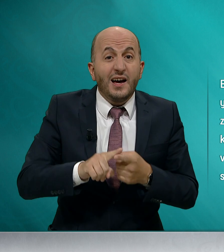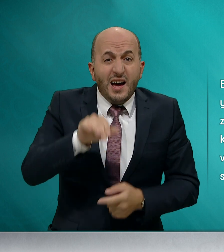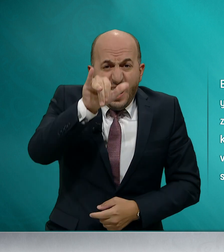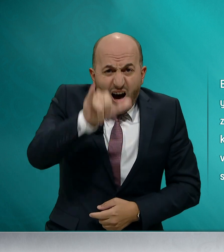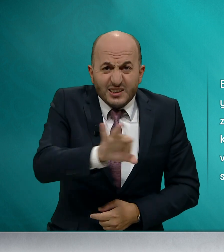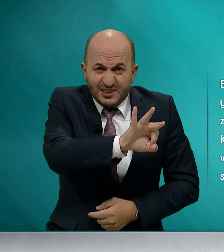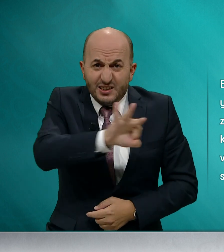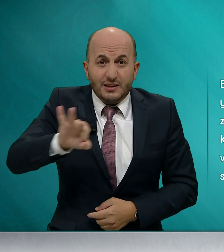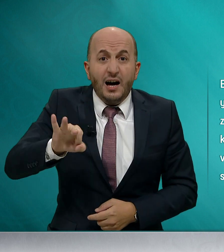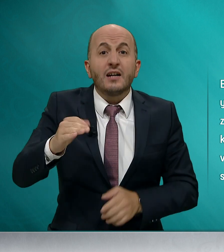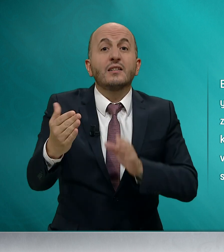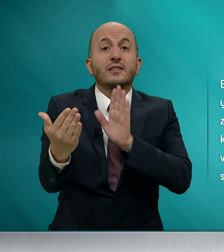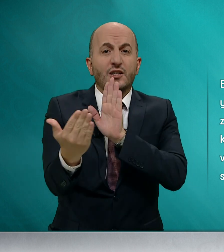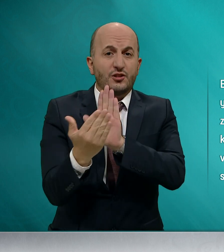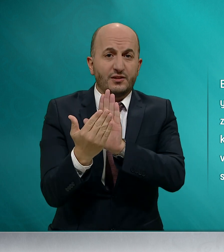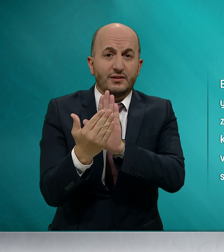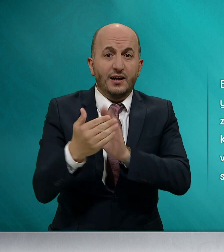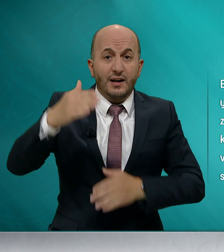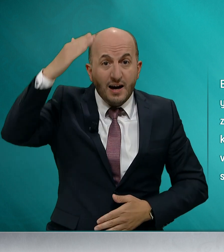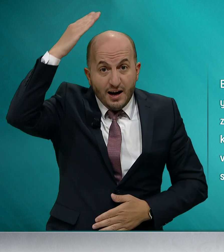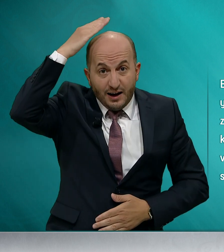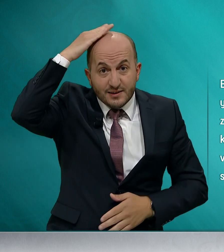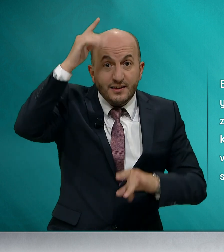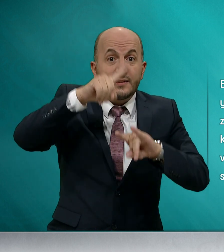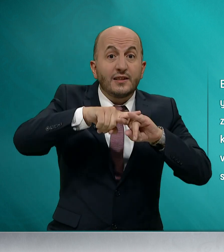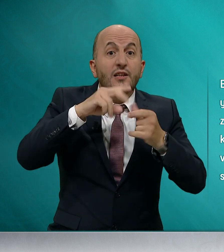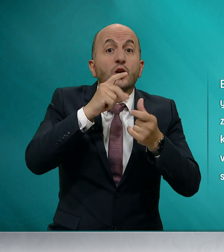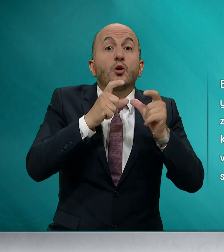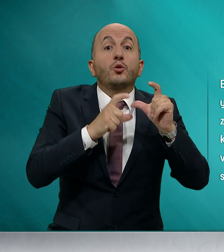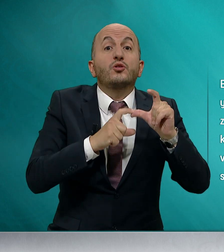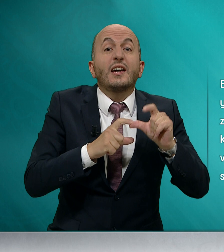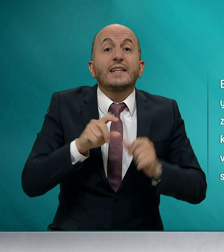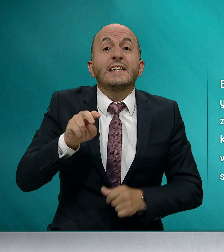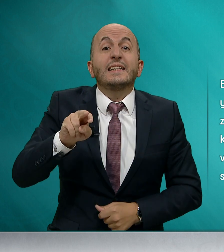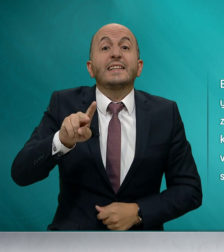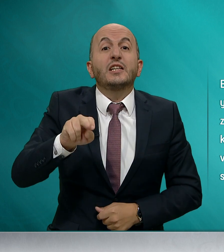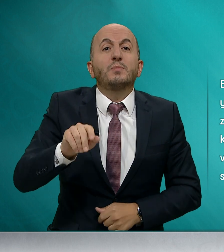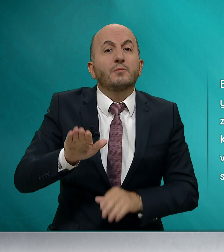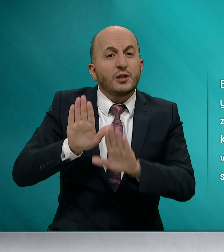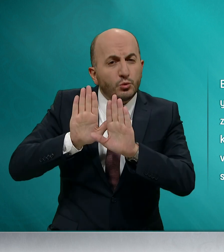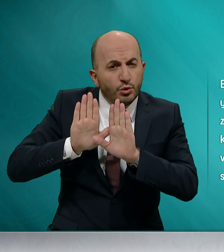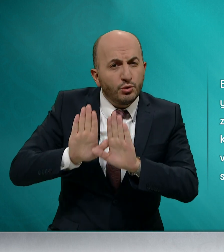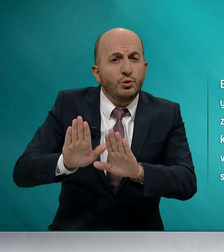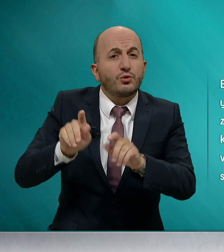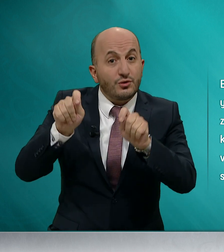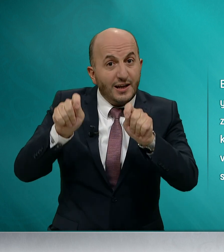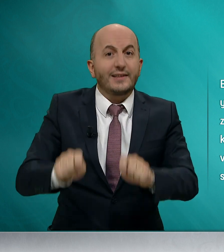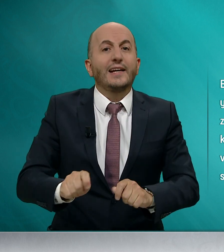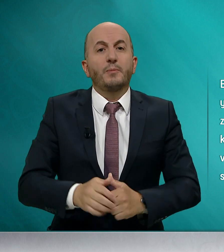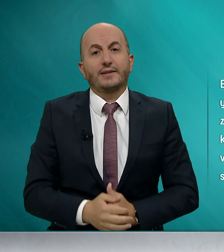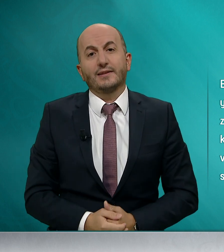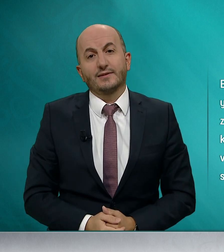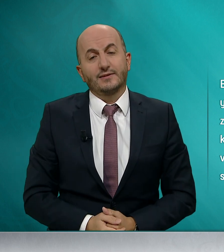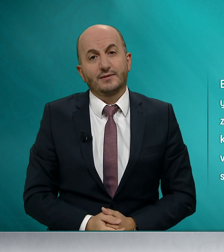ve haksızlıklar karşısında Hazreti Hüseyin gibi bir duruş